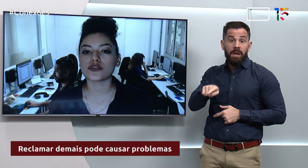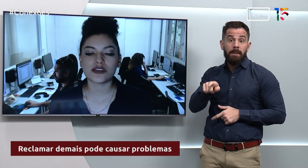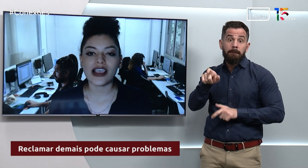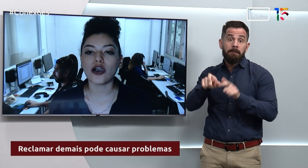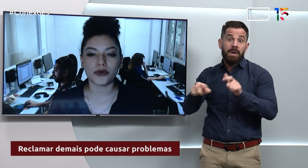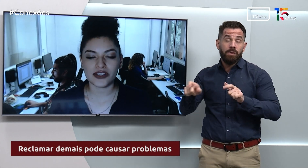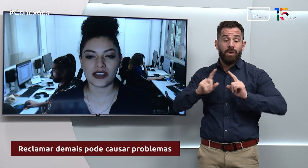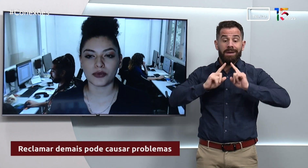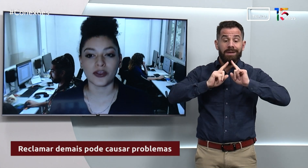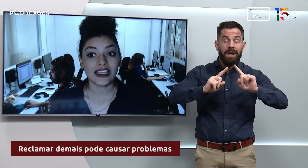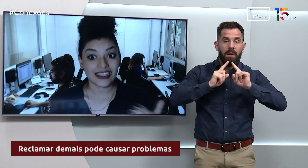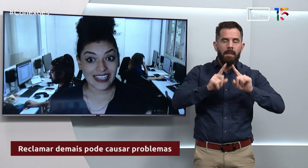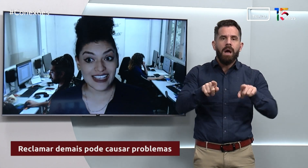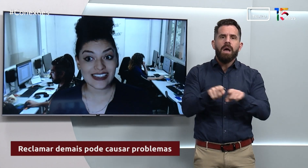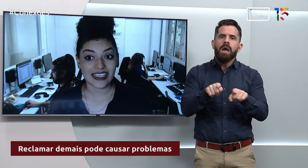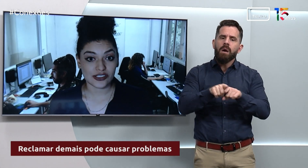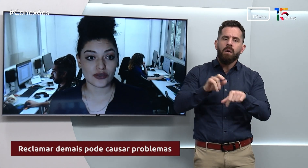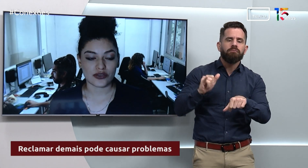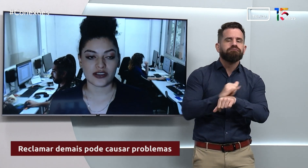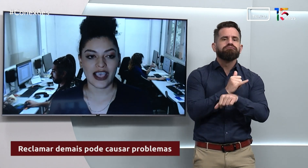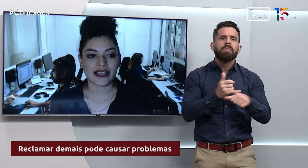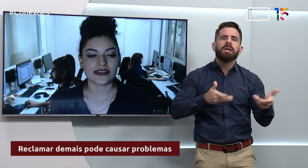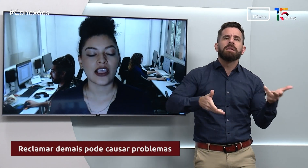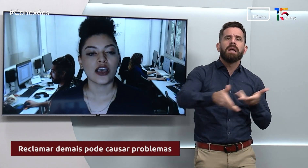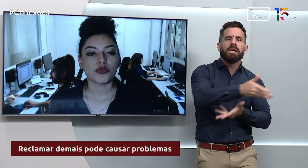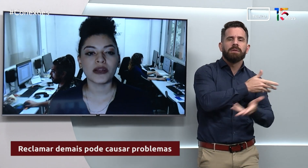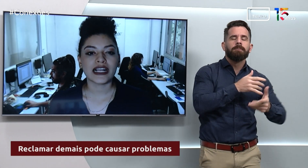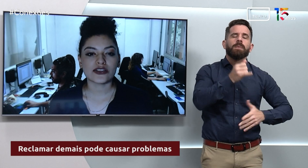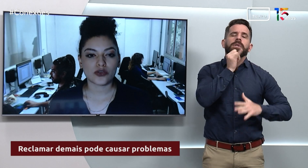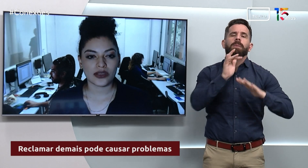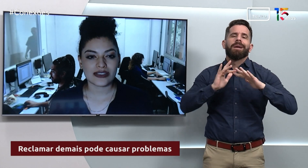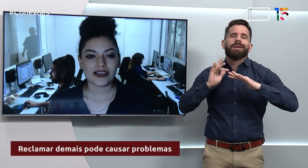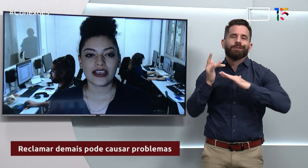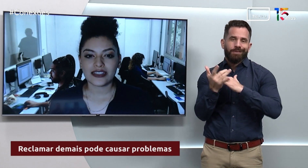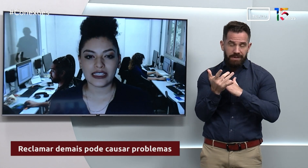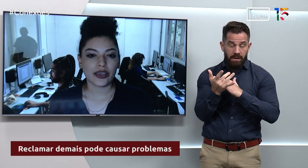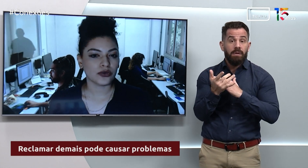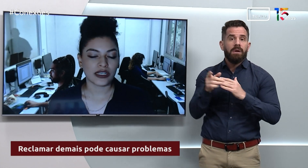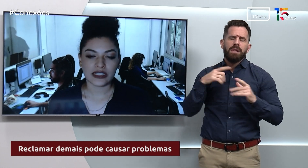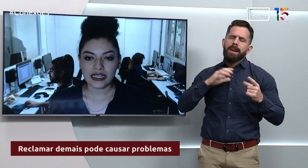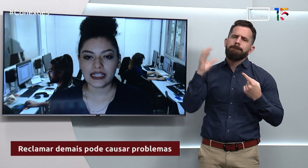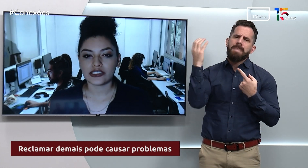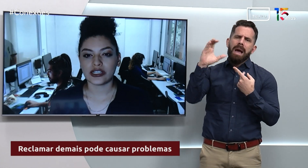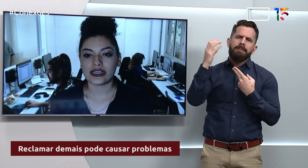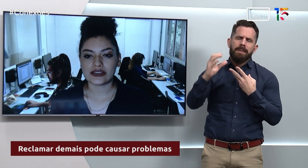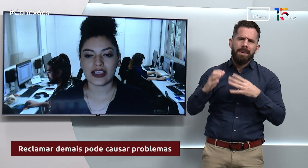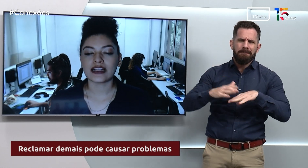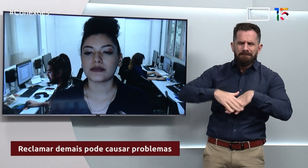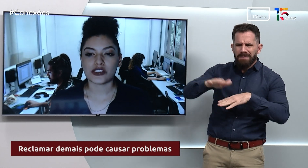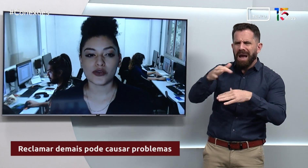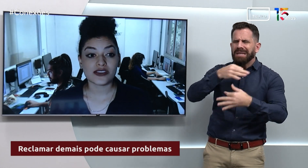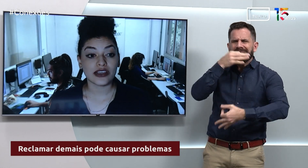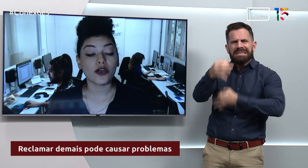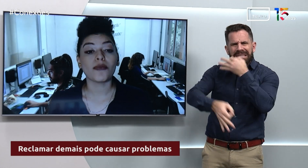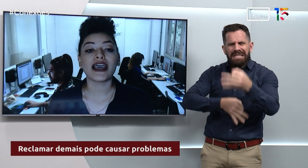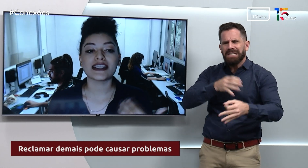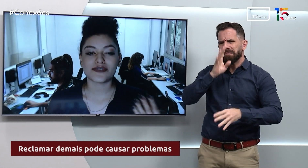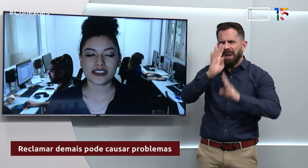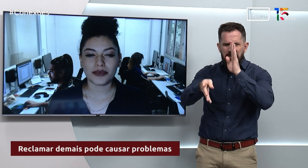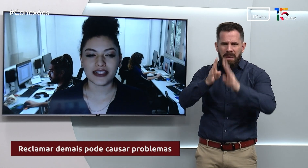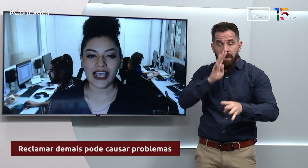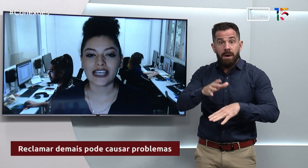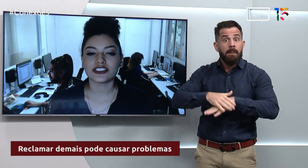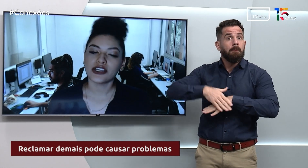interação social. Por exemplo, nas redes sociais, publicações que reúnem críticas e reclamações ganham